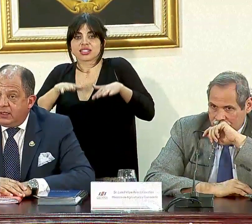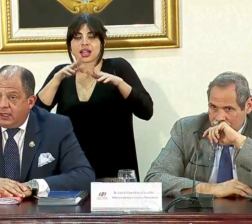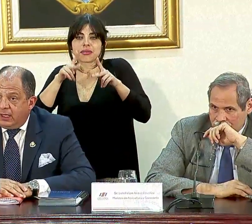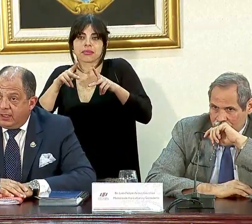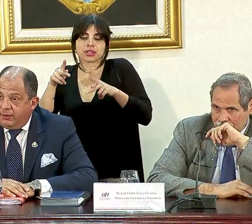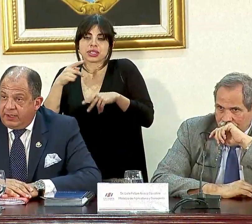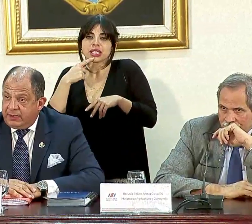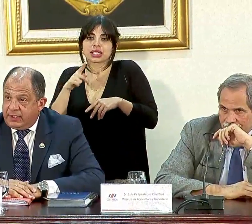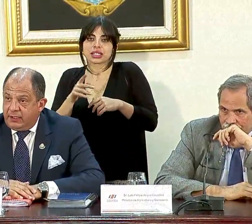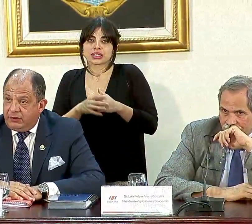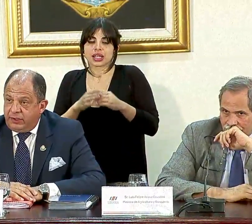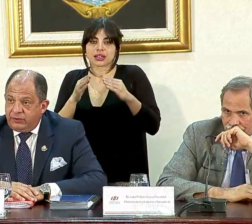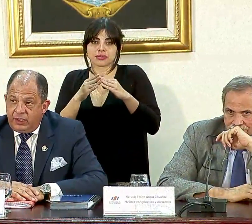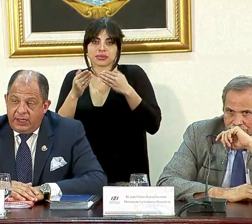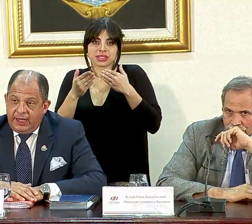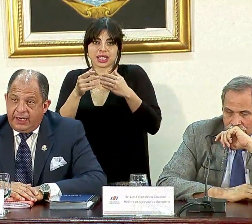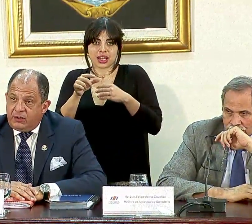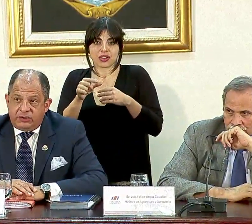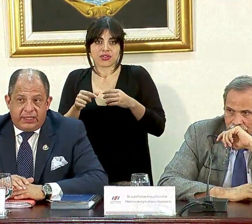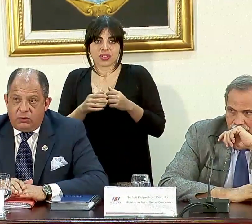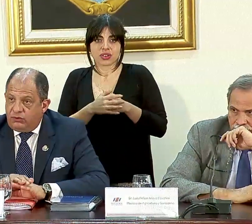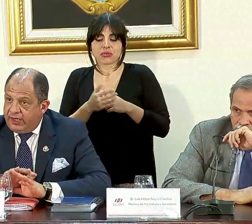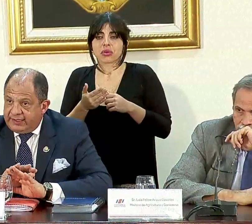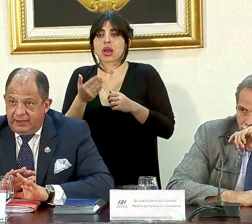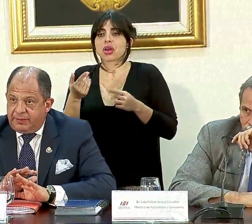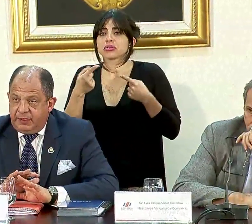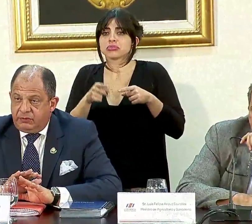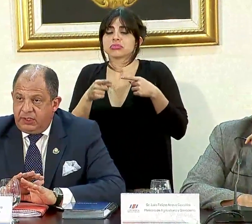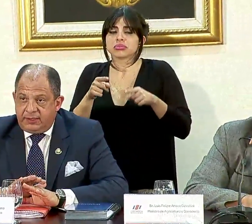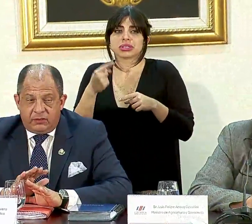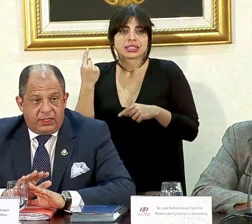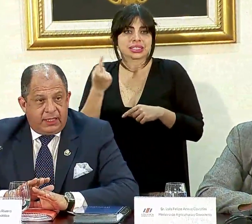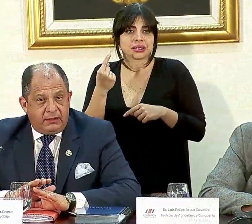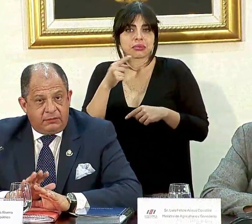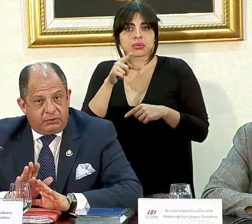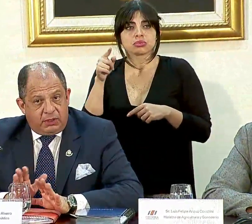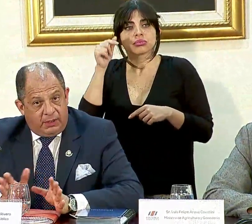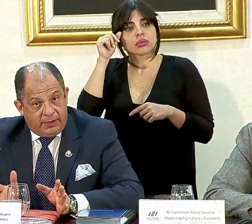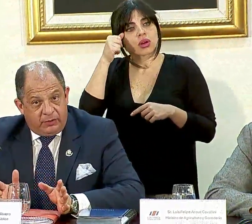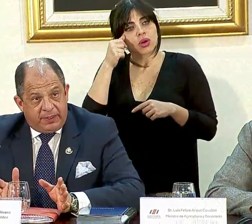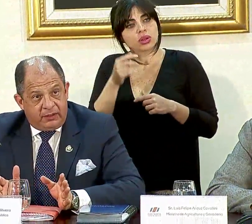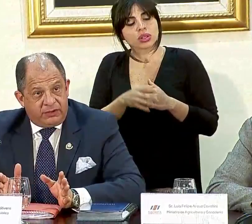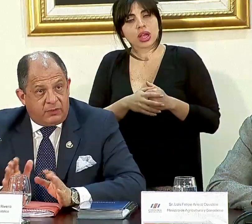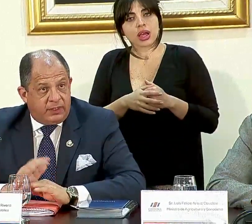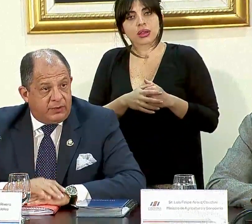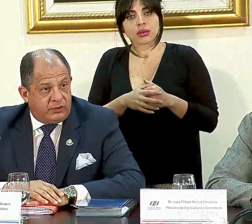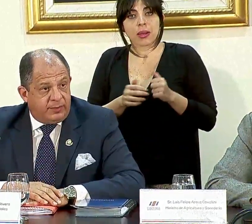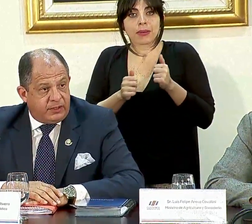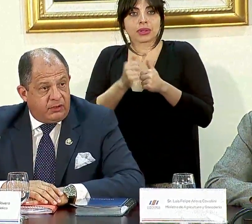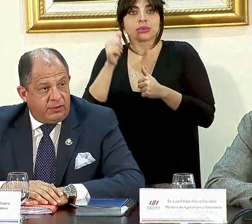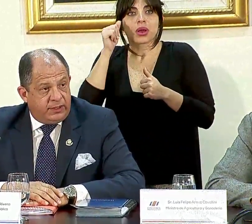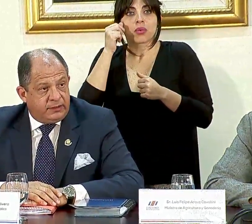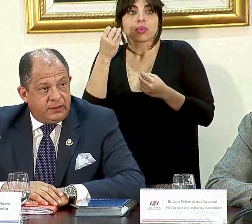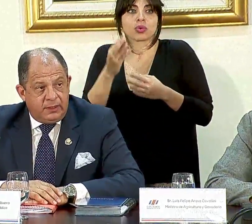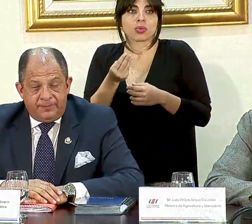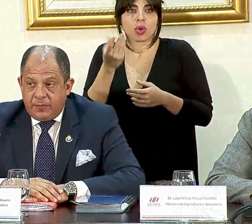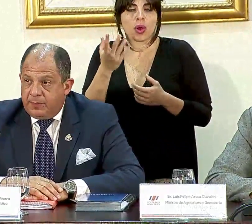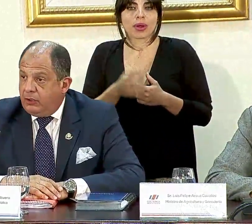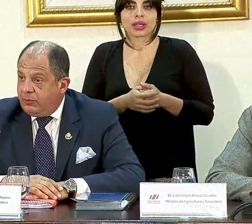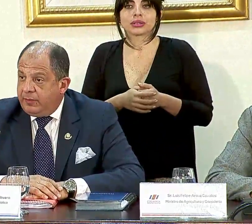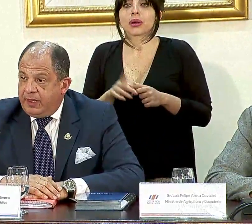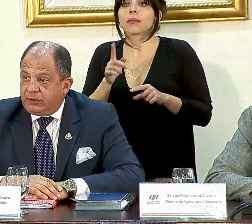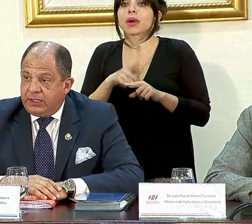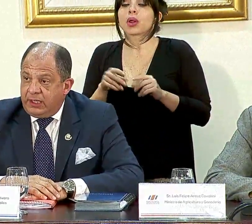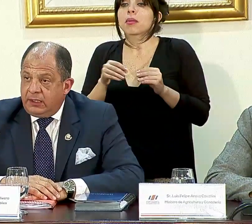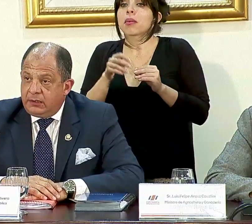personas que vivían cerca de los ríos, eran cosas que ocurría siempre. Ustedes se acordarán, la mayor parte no se acuerda porque son demasiado jóvenes,